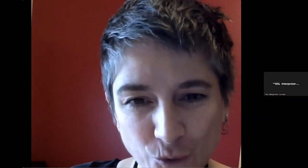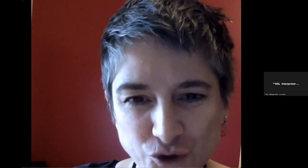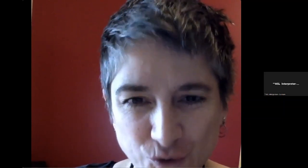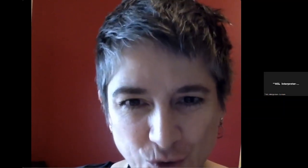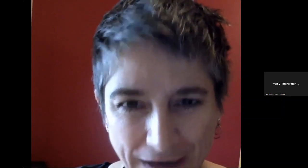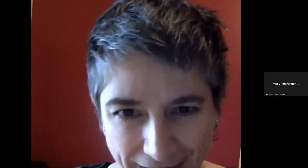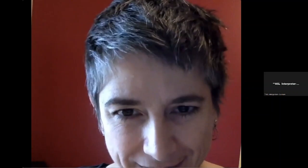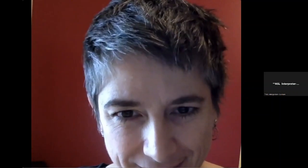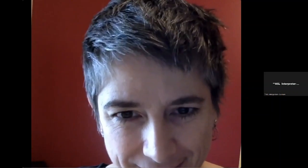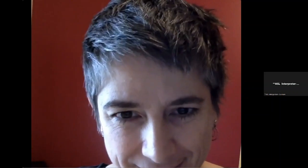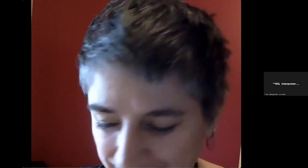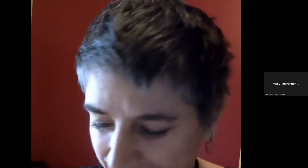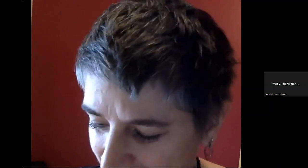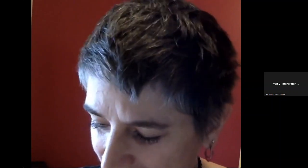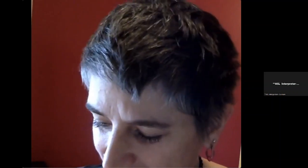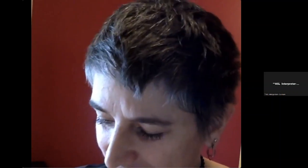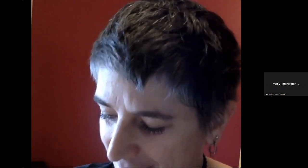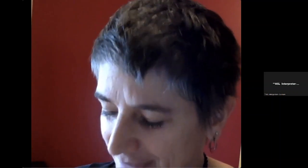Mettons une chose au clair.